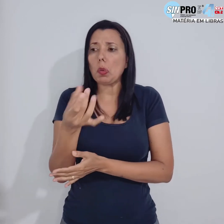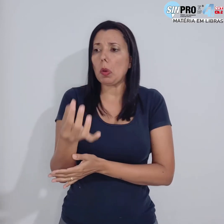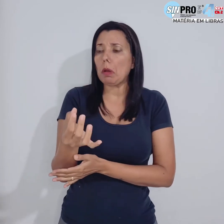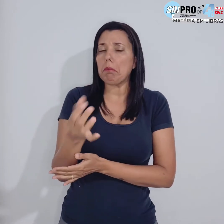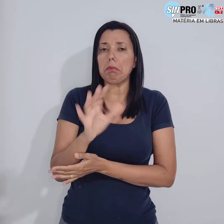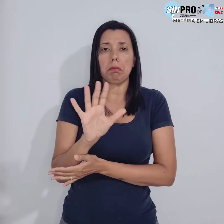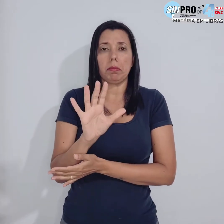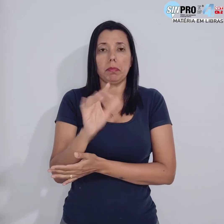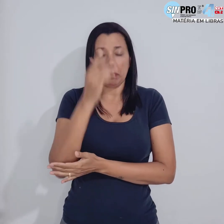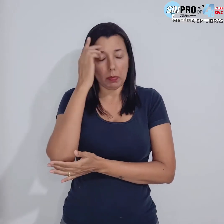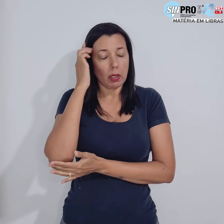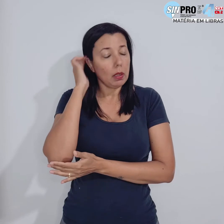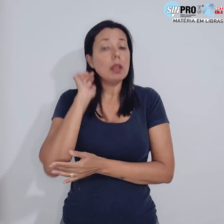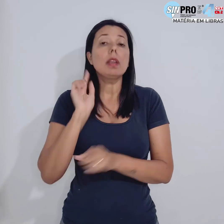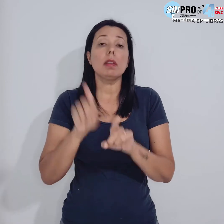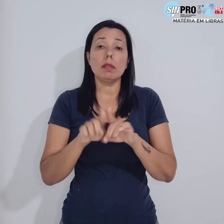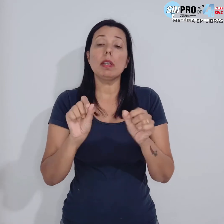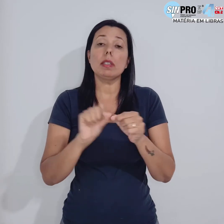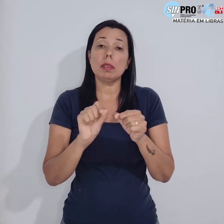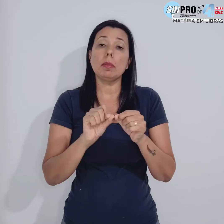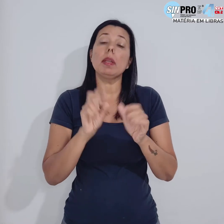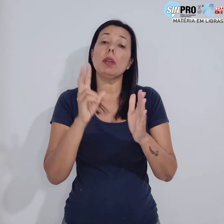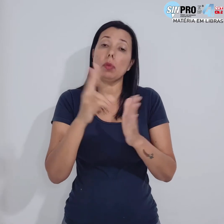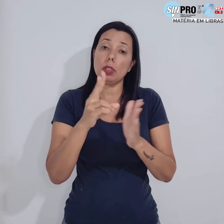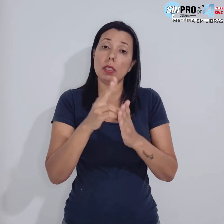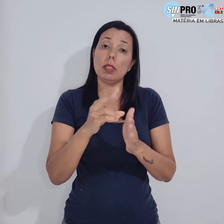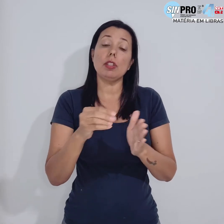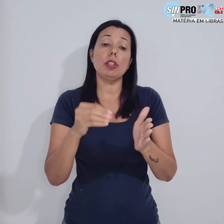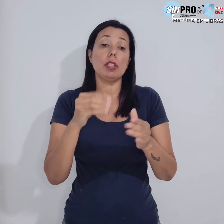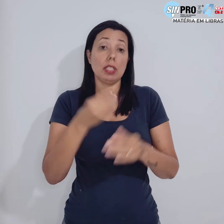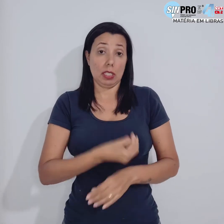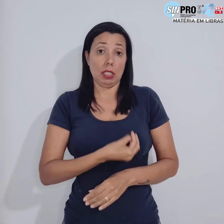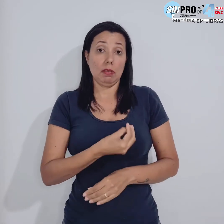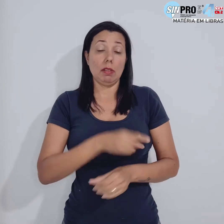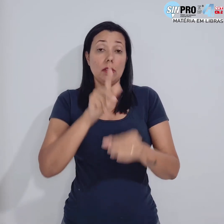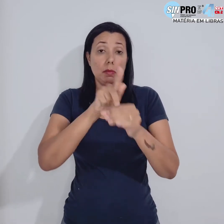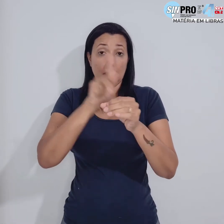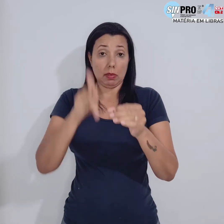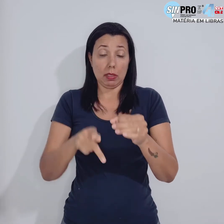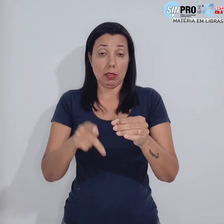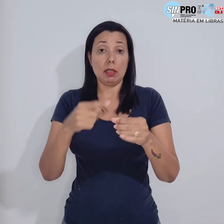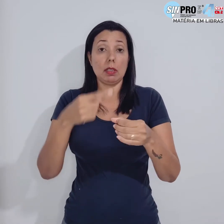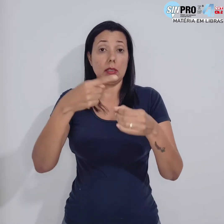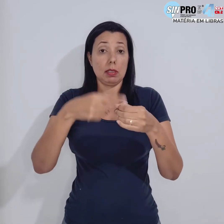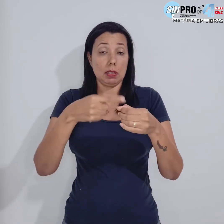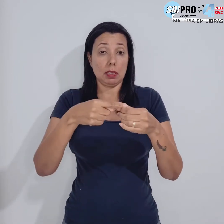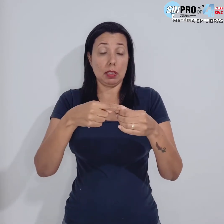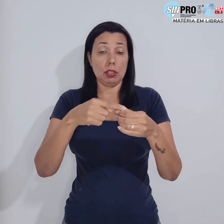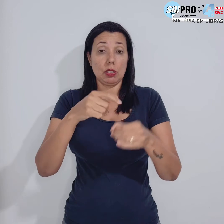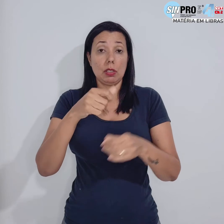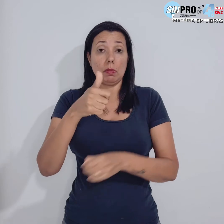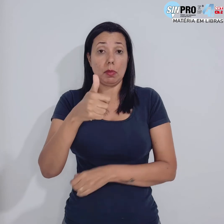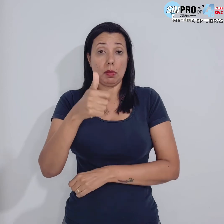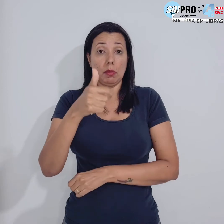pelo governo federal. Sem contar que mais da metade da população indígena não está nos territórios,